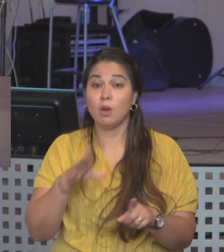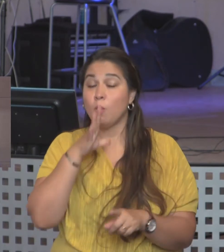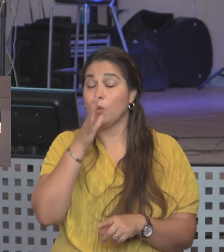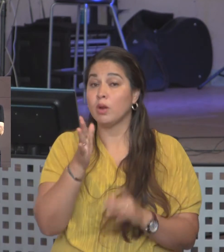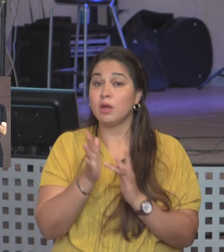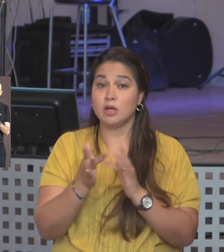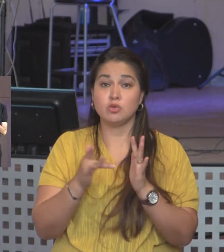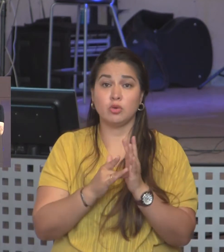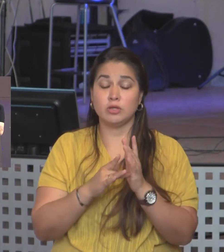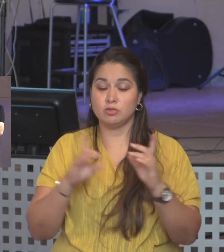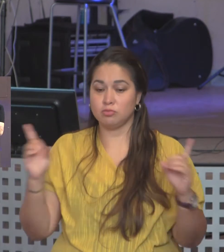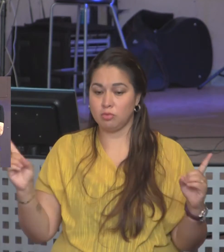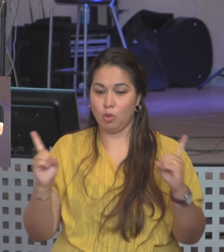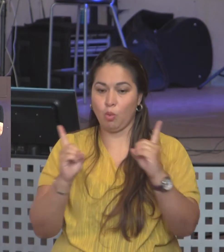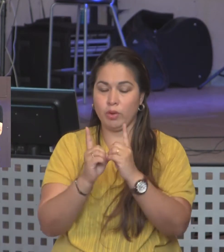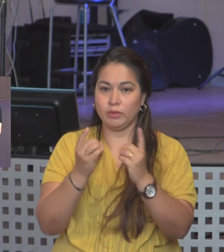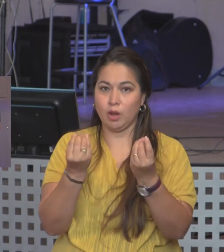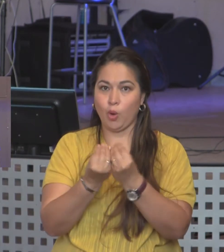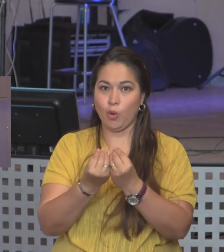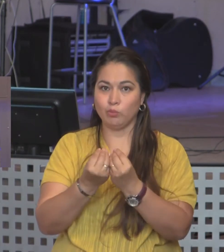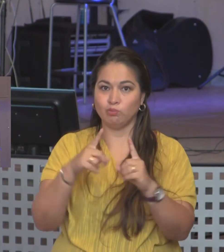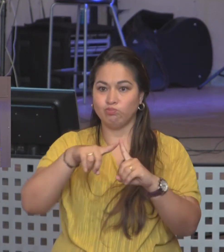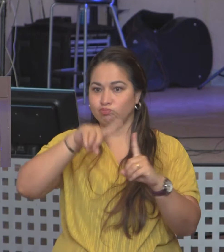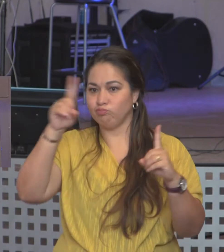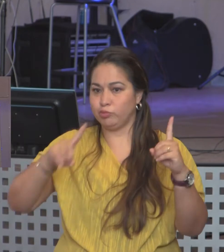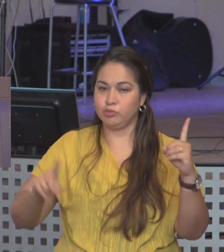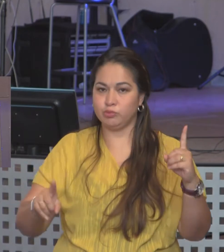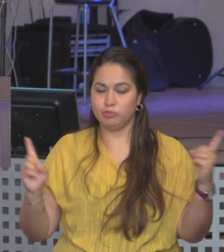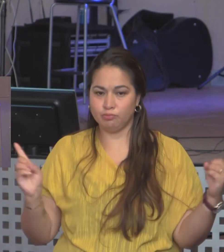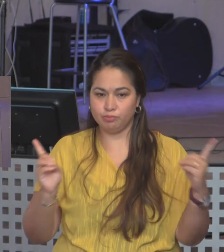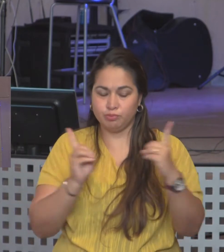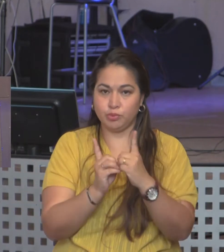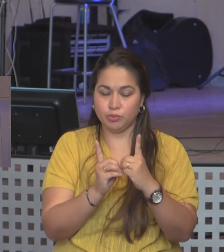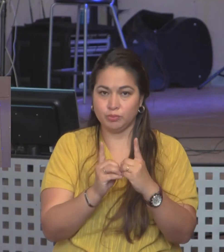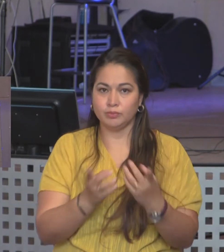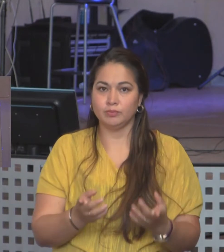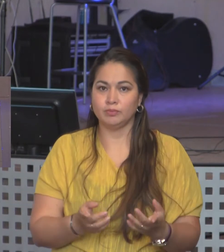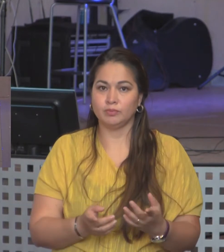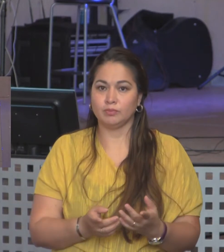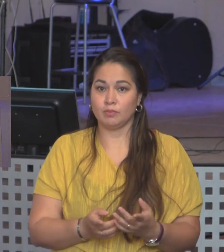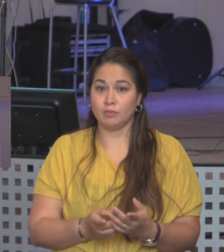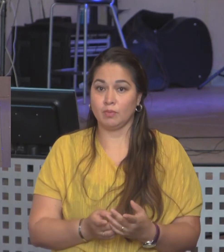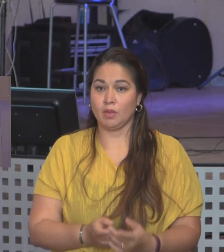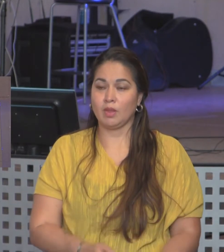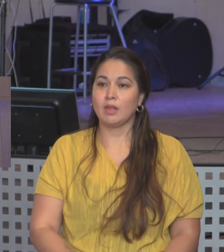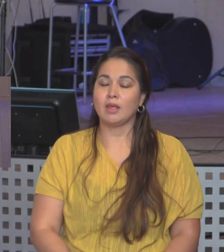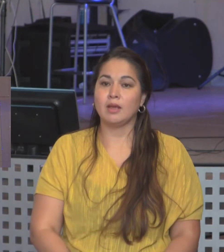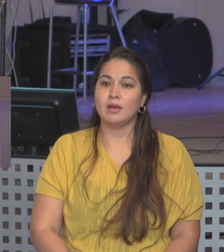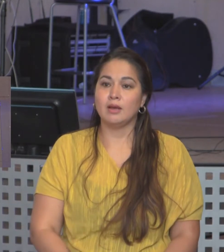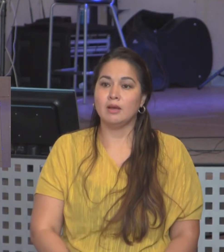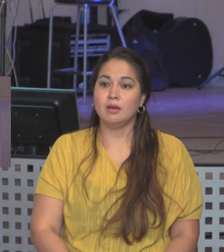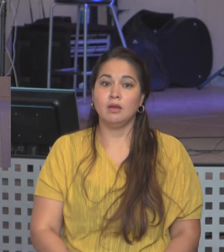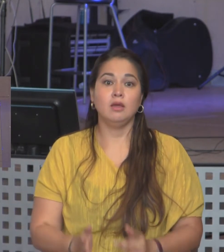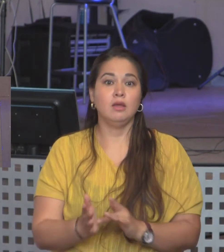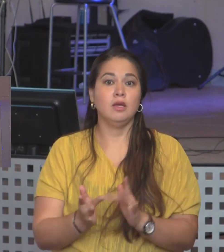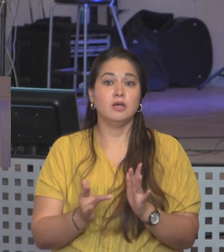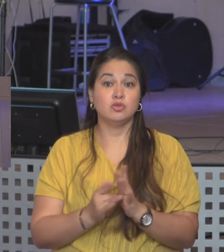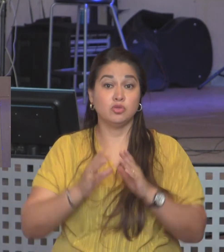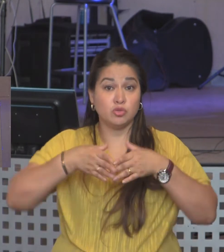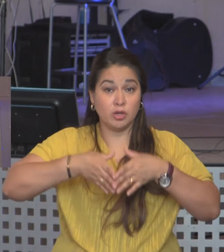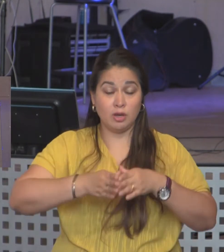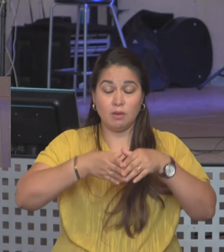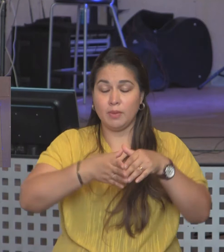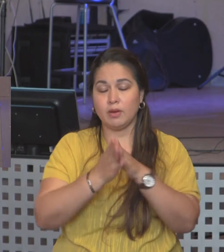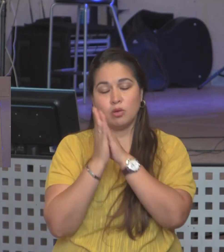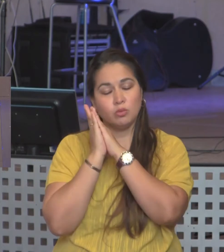tormenta, en mitad del mar de Galilea igualmente, en otra ocasión. Y Él sigue durmiendo tranquilamente en